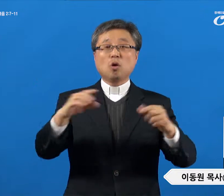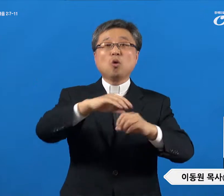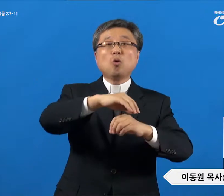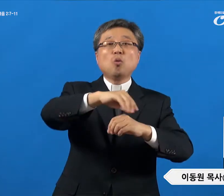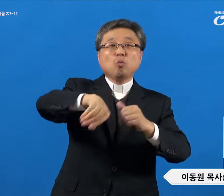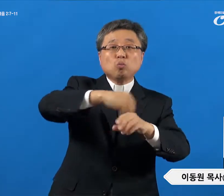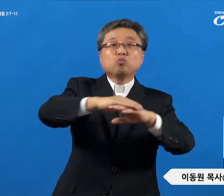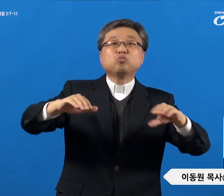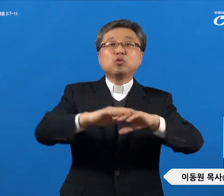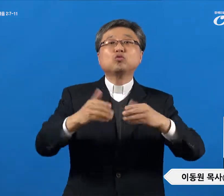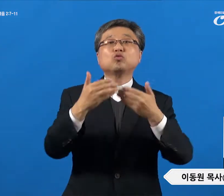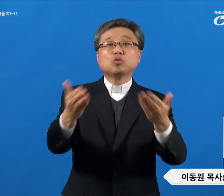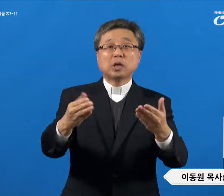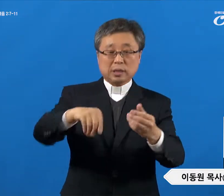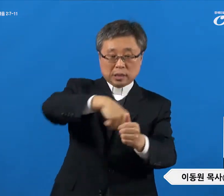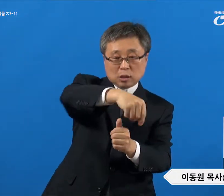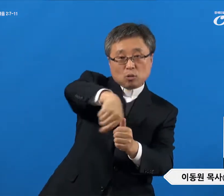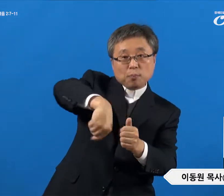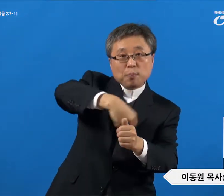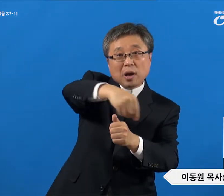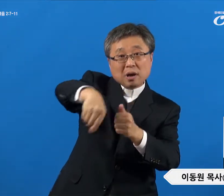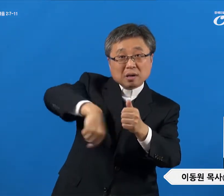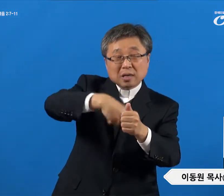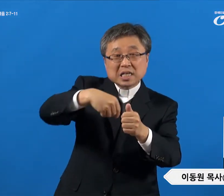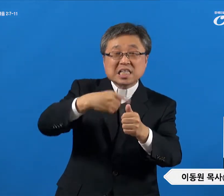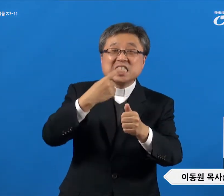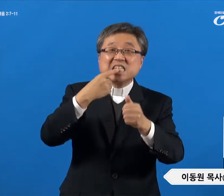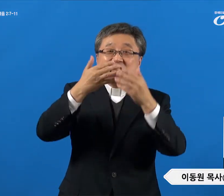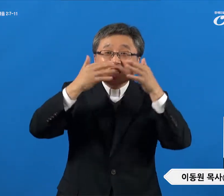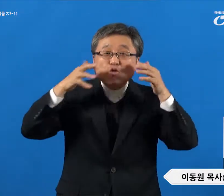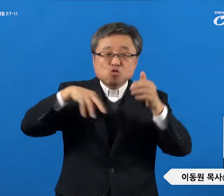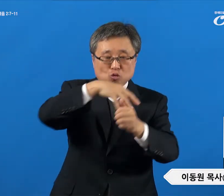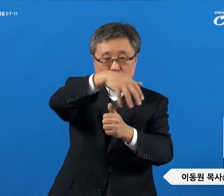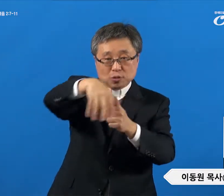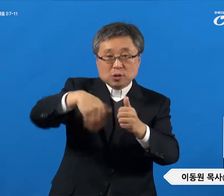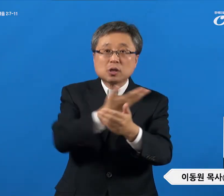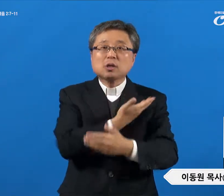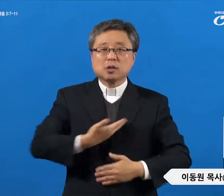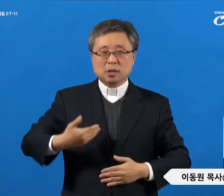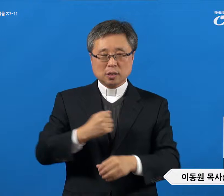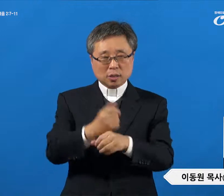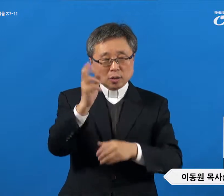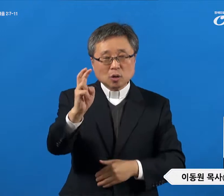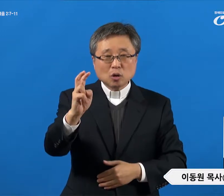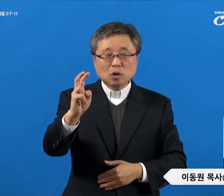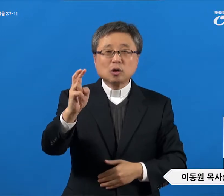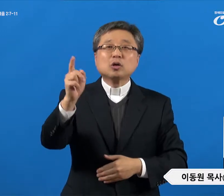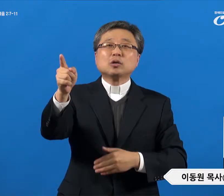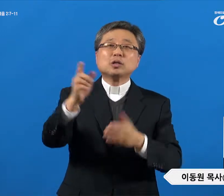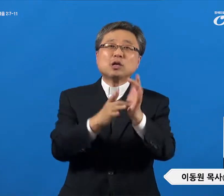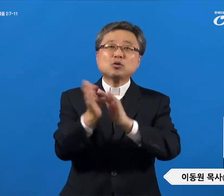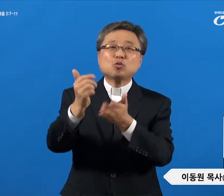풀어주어라, 그 띠로 맨 것을. 제 아들이 했을 것입니다. 그분은 우리가 할 수 있는 파트를 꼭